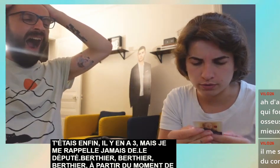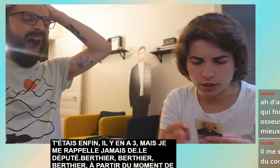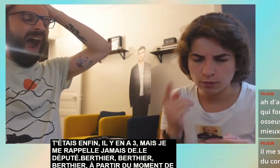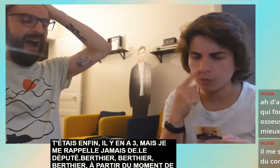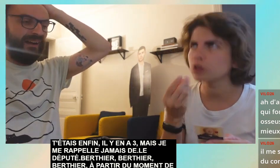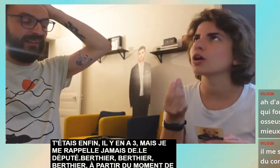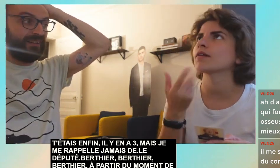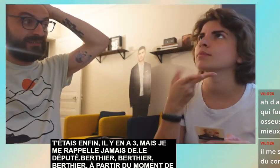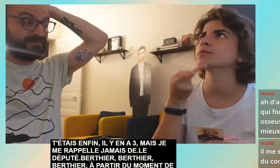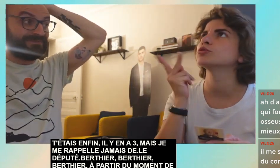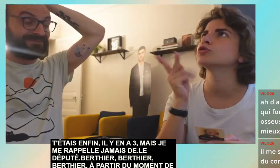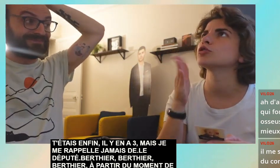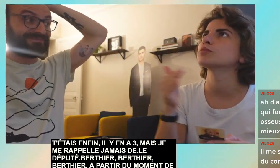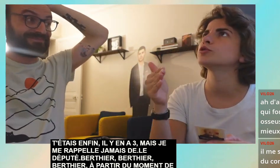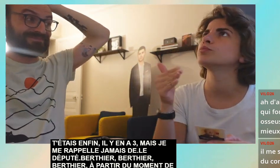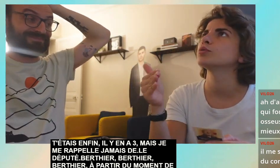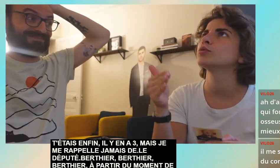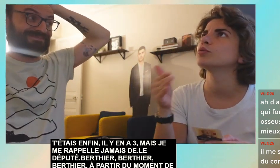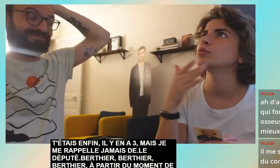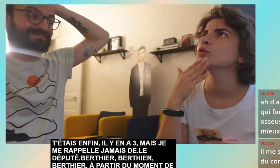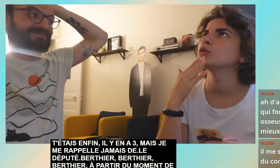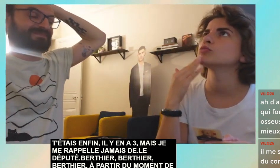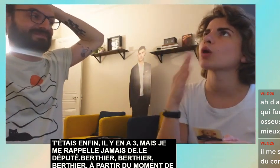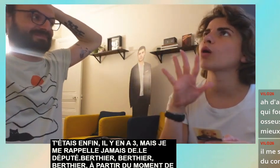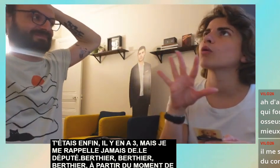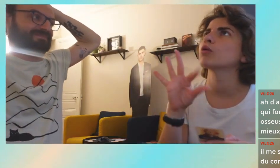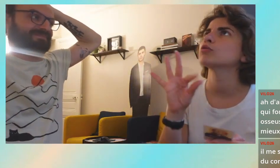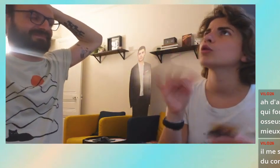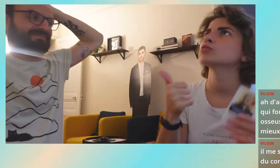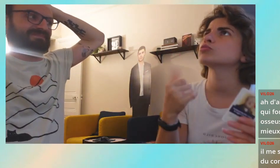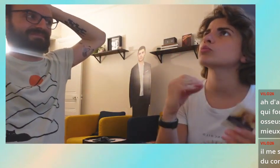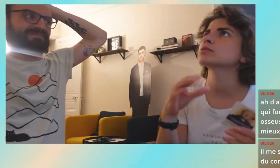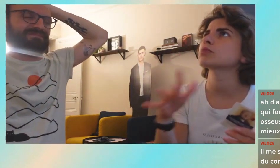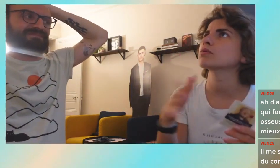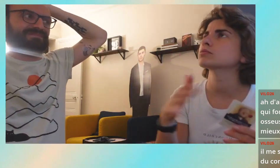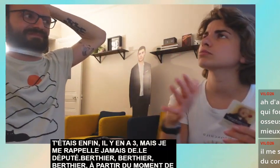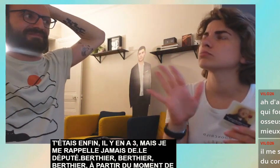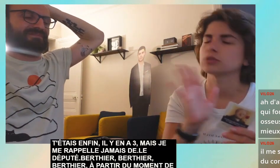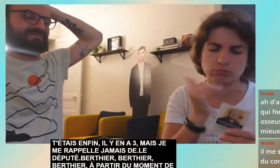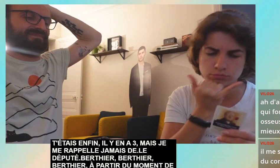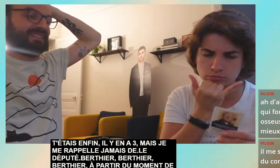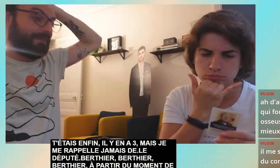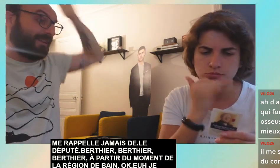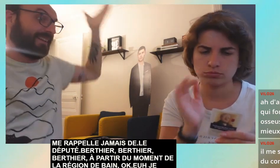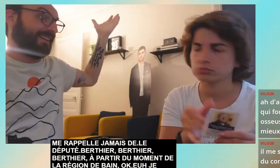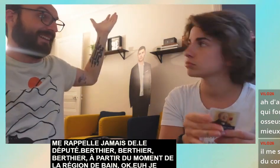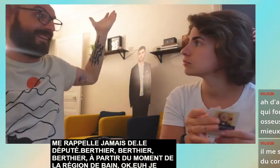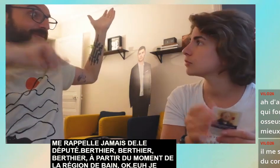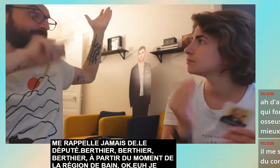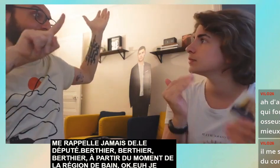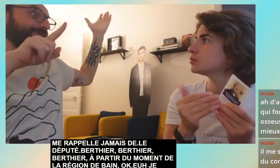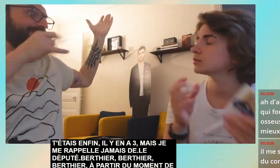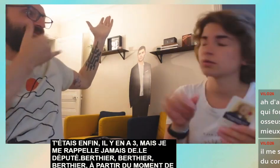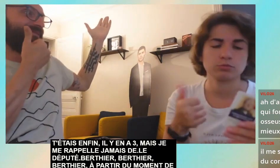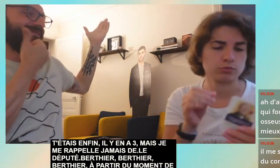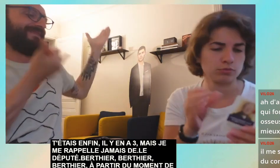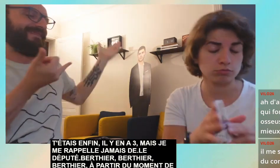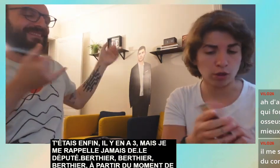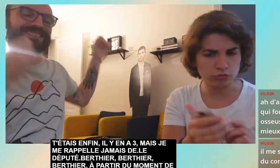Enfin, moi, je me rappelle plus, t'étais un petit peu... Genre, 60. Et ben. 1860, bah